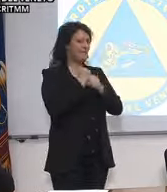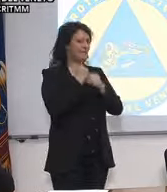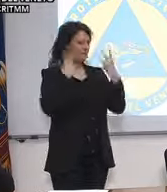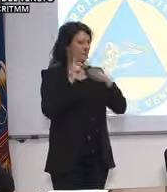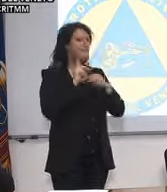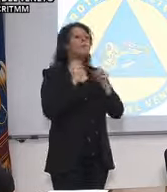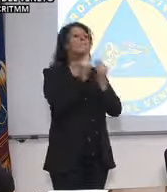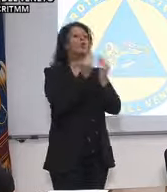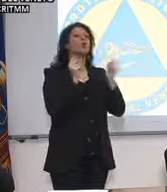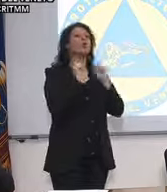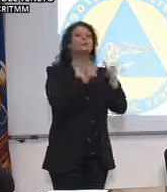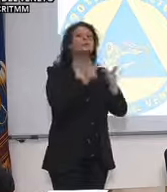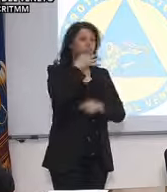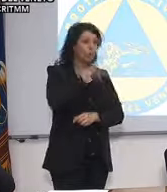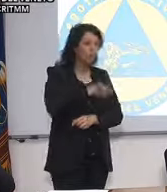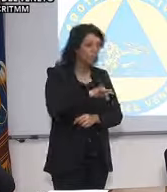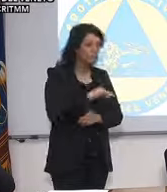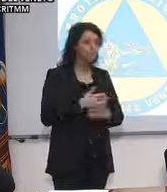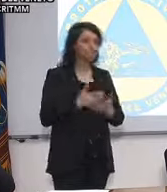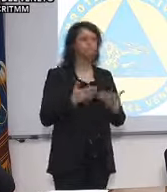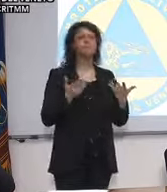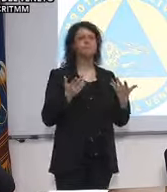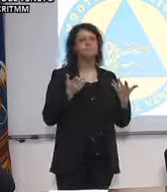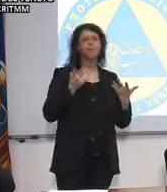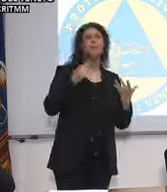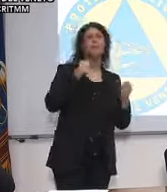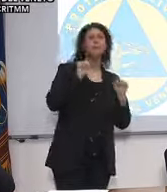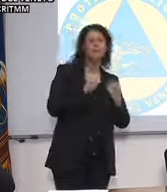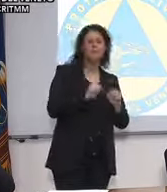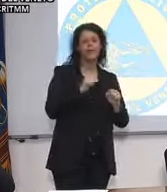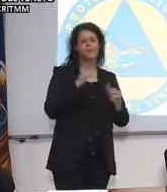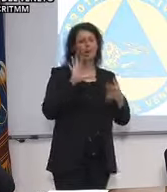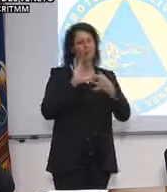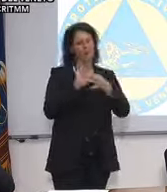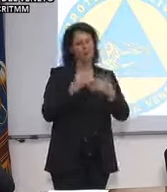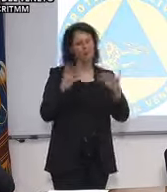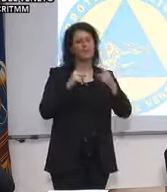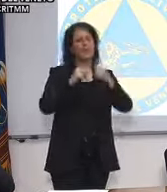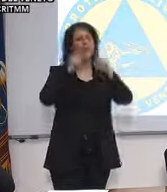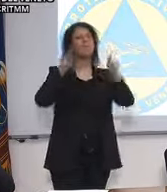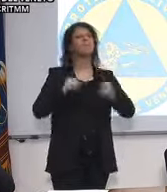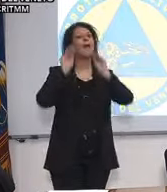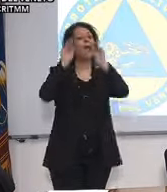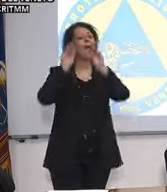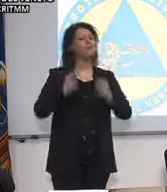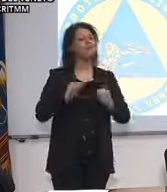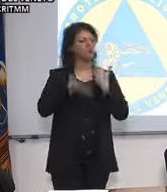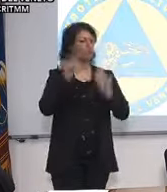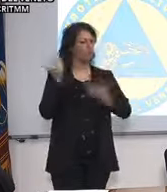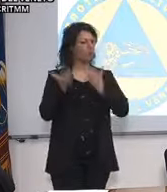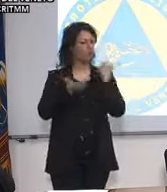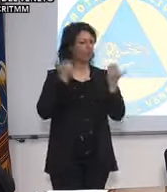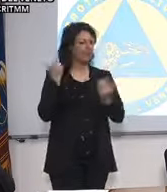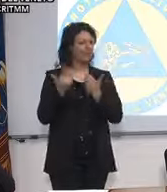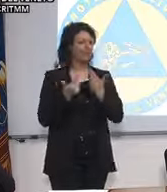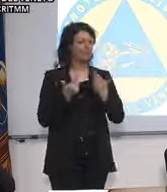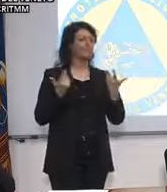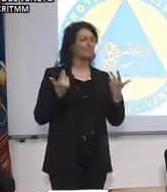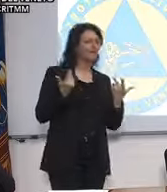giustamente gli operatori direbbero che avrebbero costi a star lì a tenere un negozio aperto per vendere una bottiglia di acqua ogni tanto. Cioè, ho l'impressione che